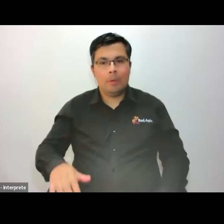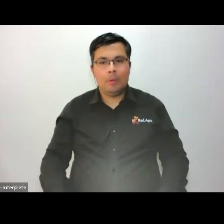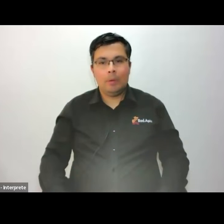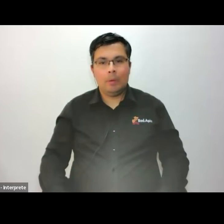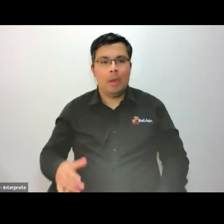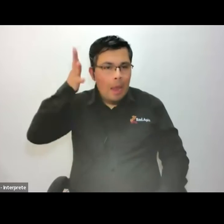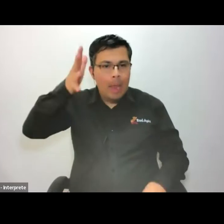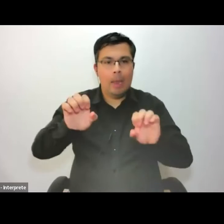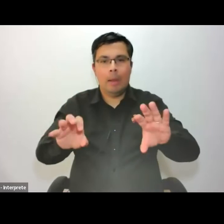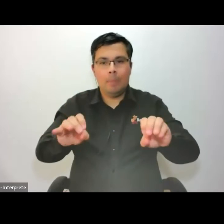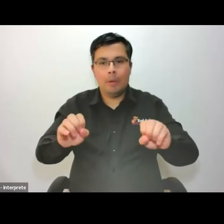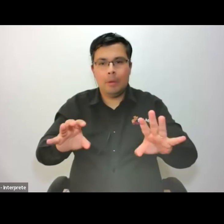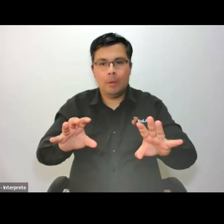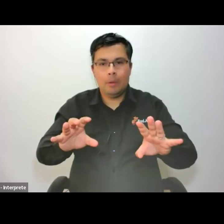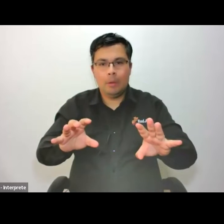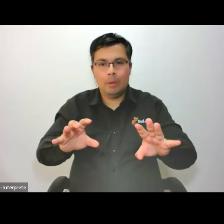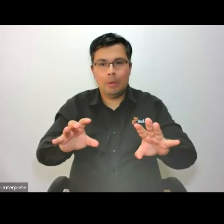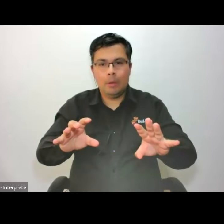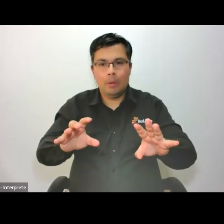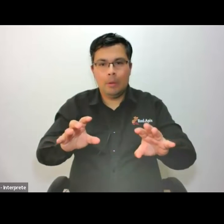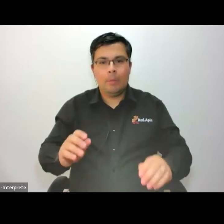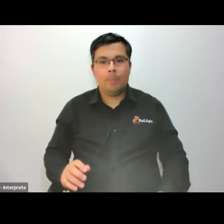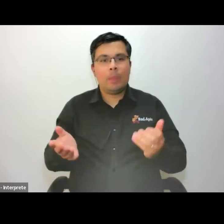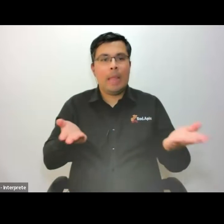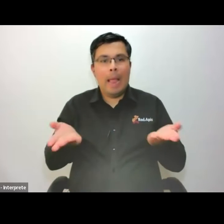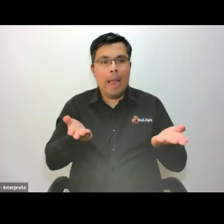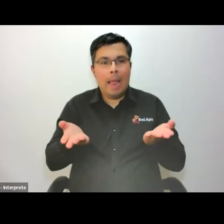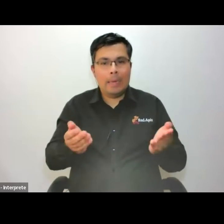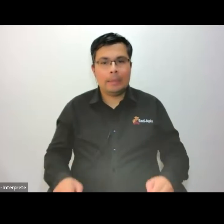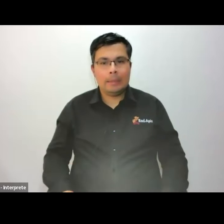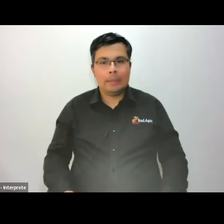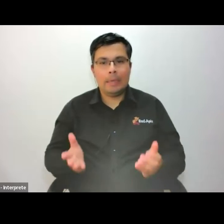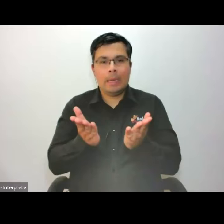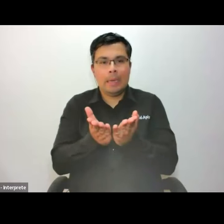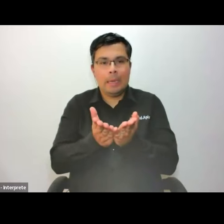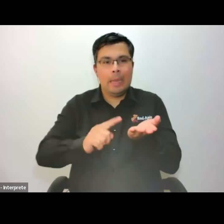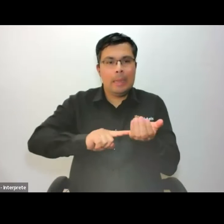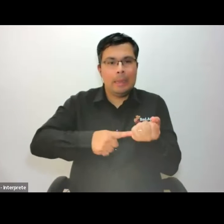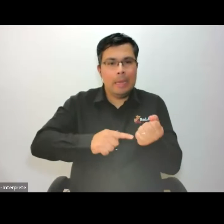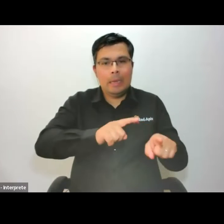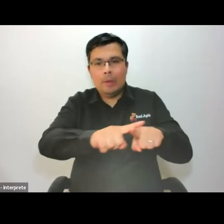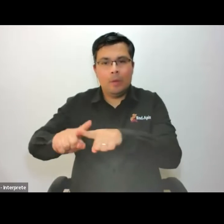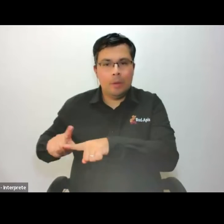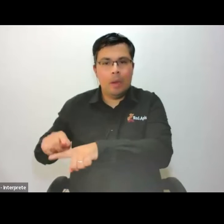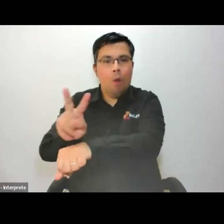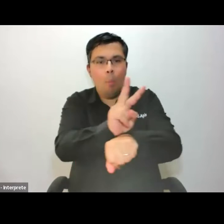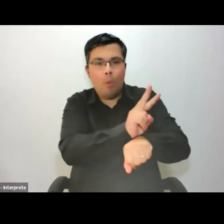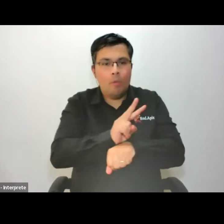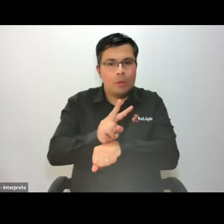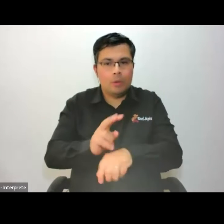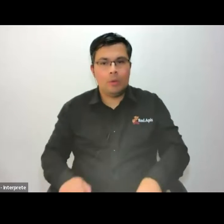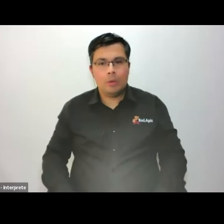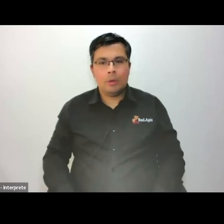técnicos y cuerpo docente de las comunidades educativas, pero también a nivel de equipos directivos y de sostenedores, donde tenemos ahí una